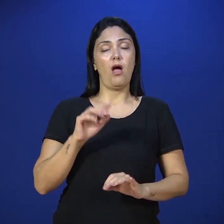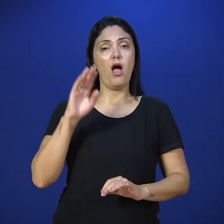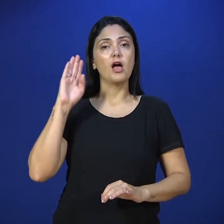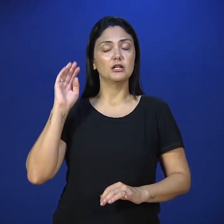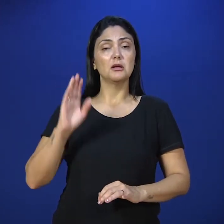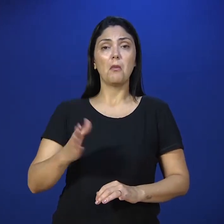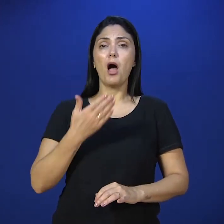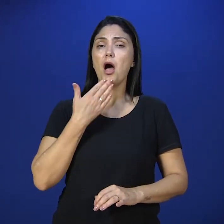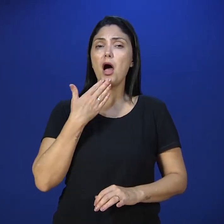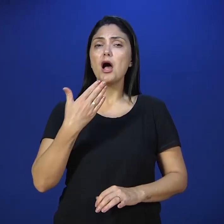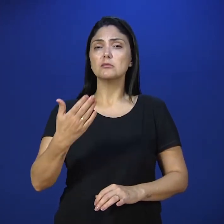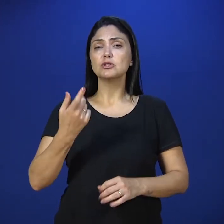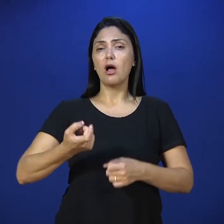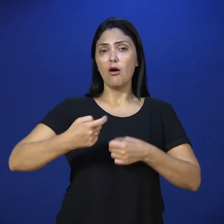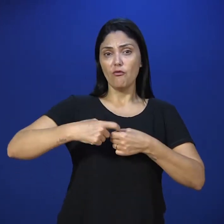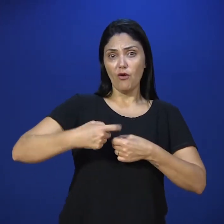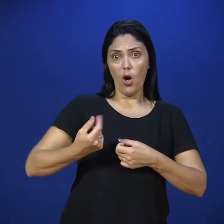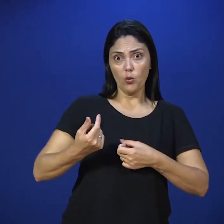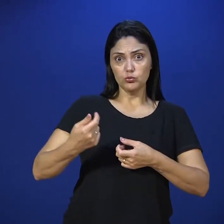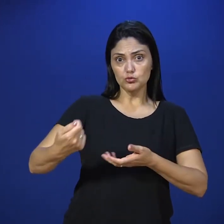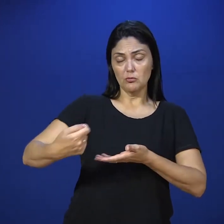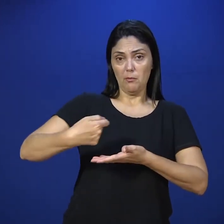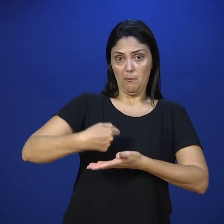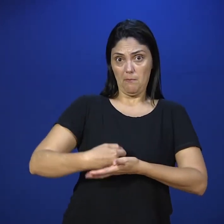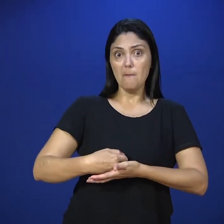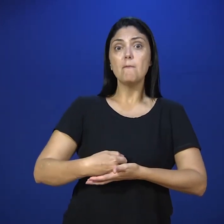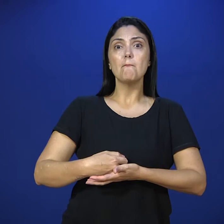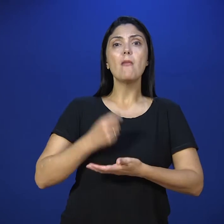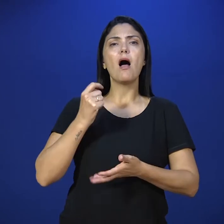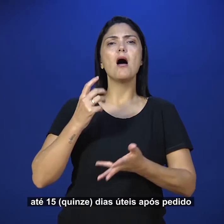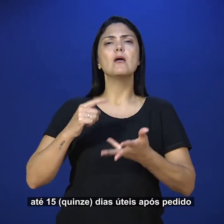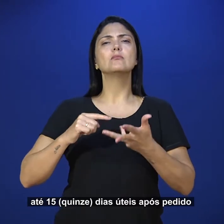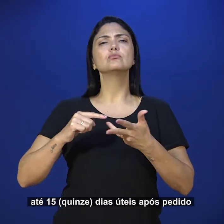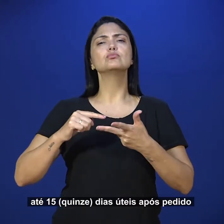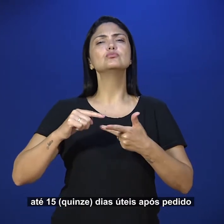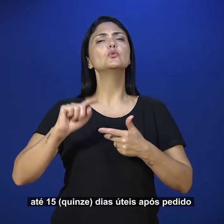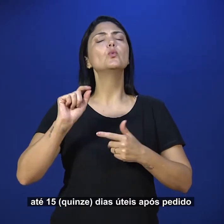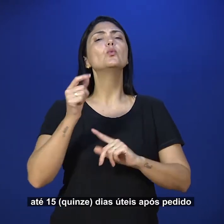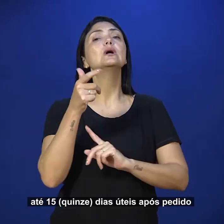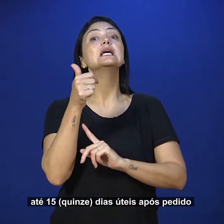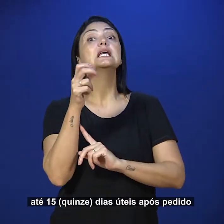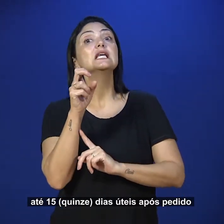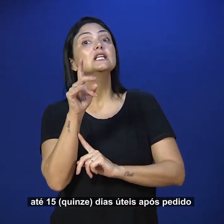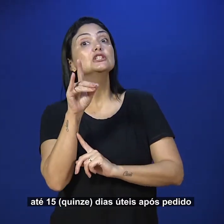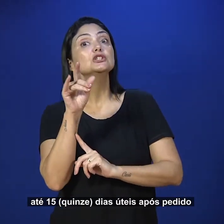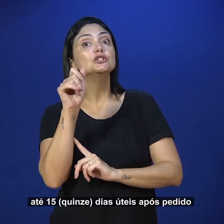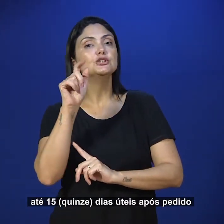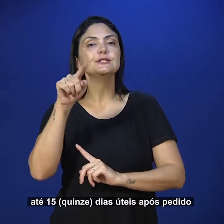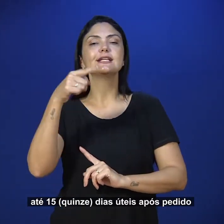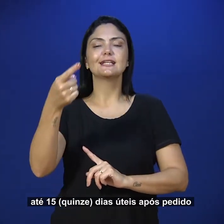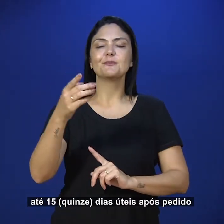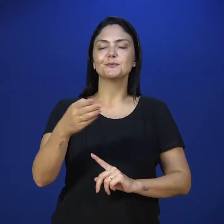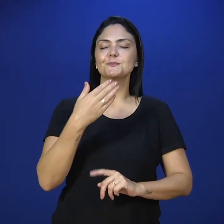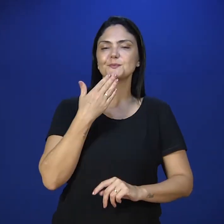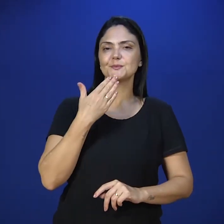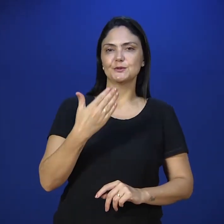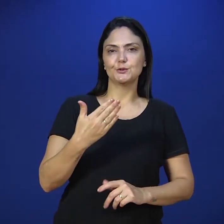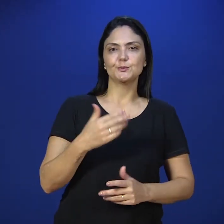deverá requerer a devolução do valor pago, que será procedida em até 15 dias úteis após o